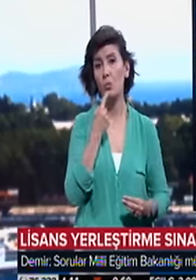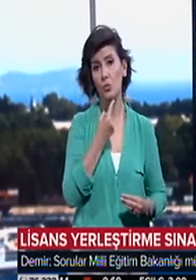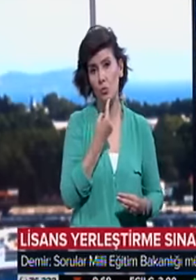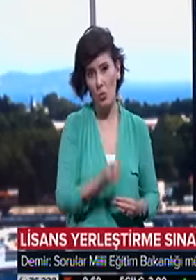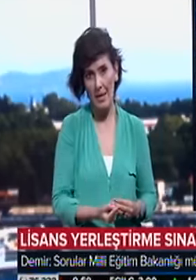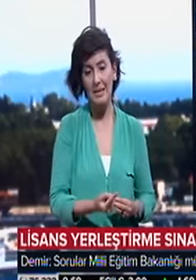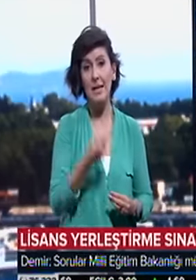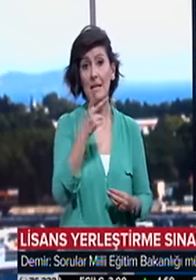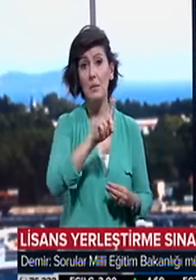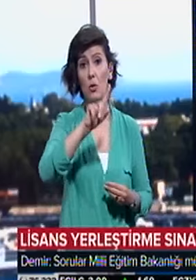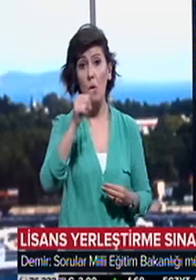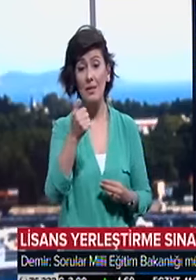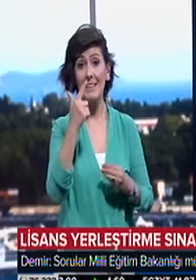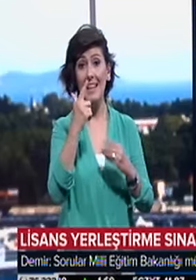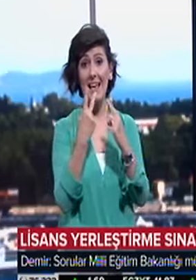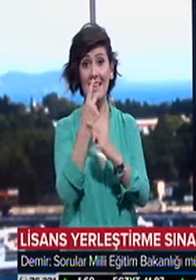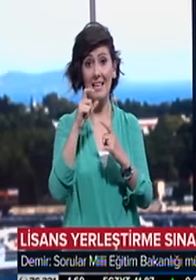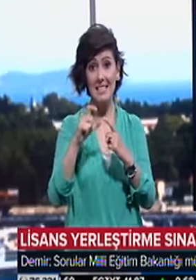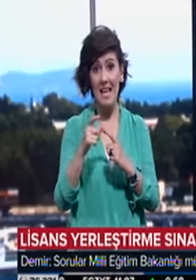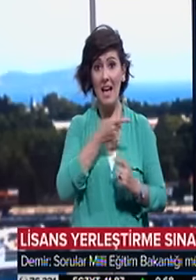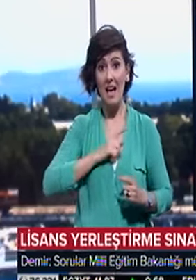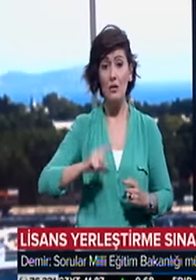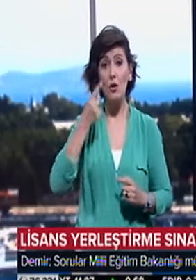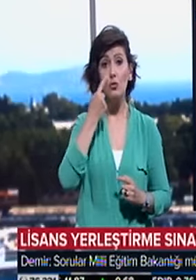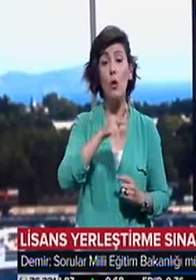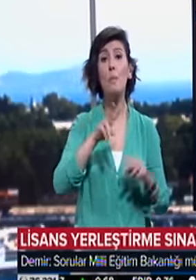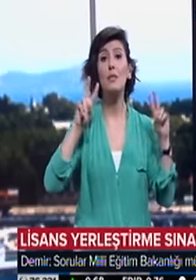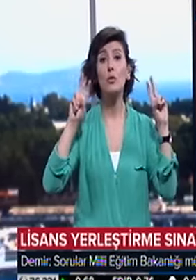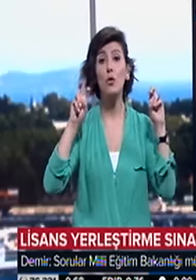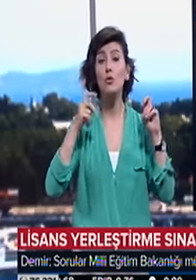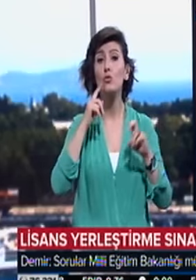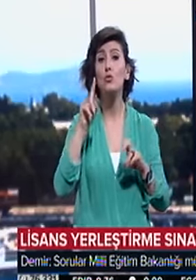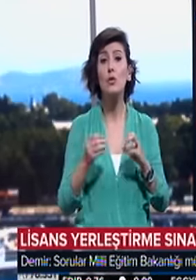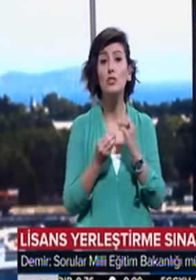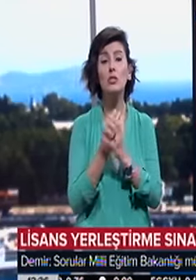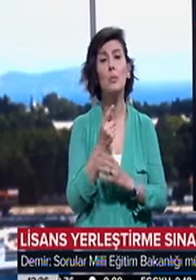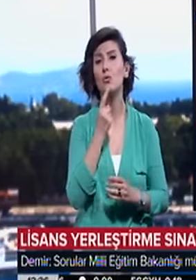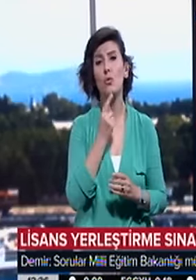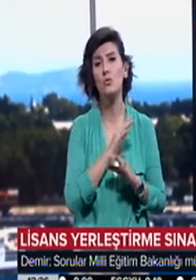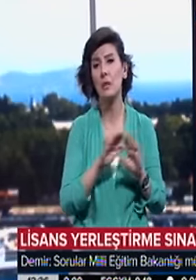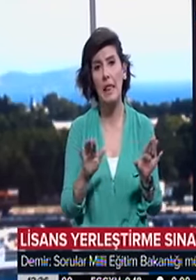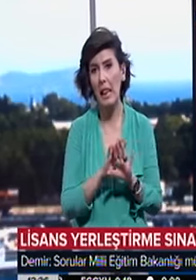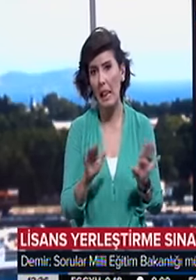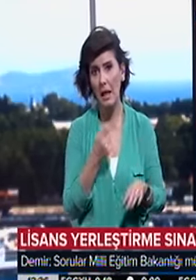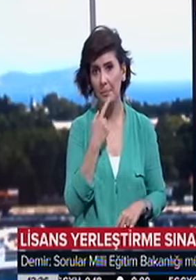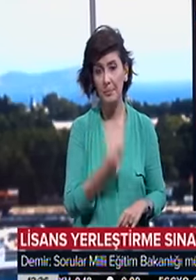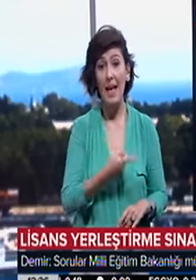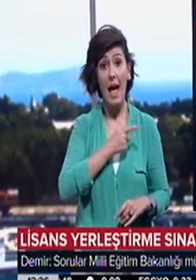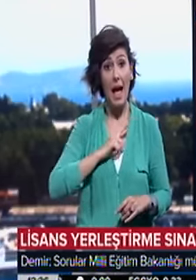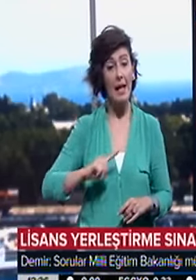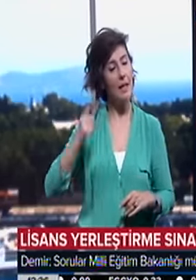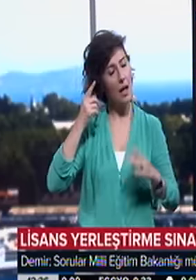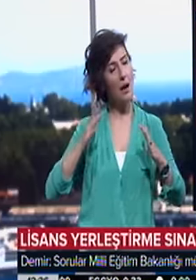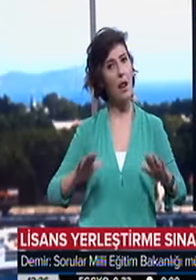altını çizdi. 2016 LYS'de adayların görmediği konudan soru çıkmasının söz konusu olmadığını belirten Demir,